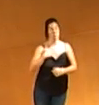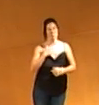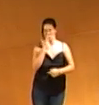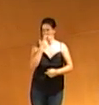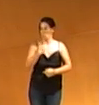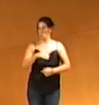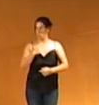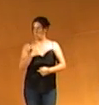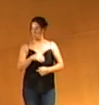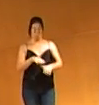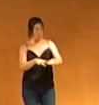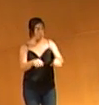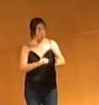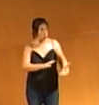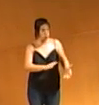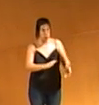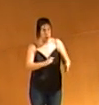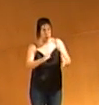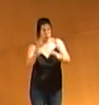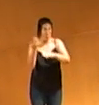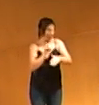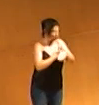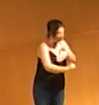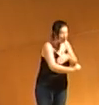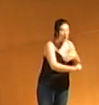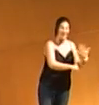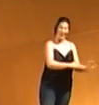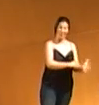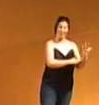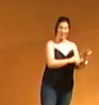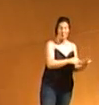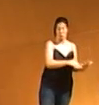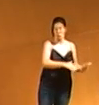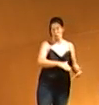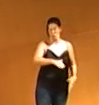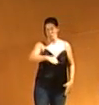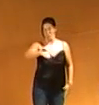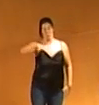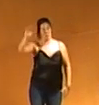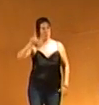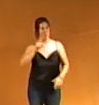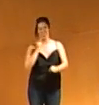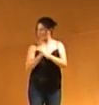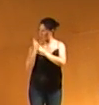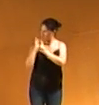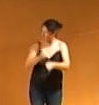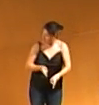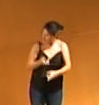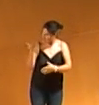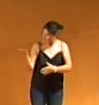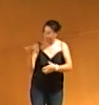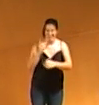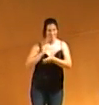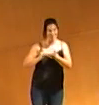famille évolue hein, tout au long des 20 années que vous avez décrites dans le cadre de vos deux livres. La